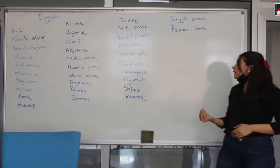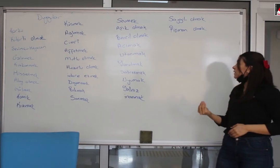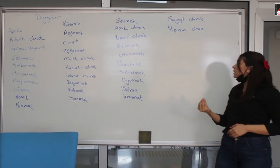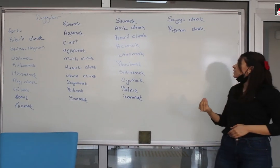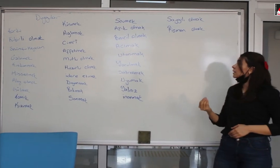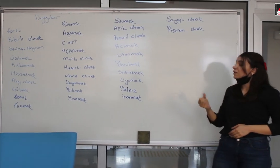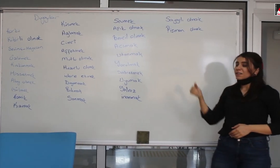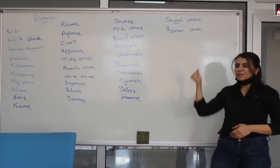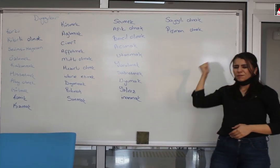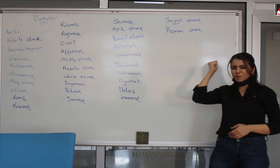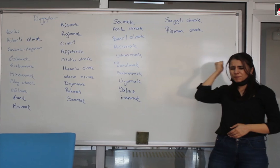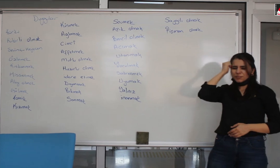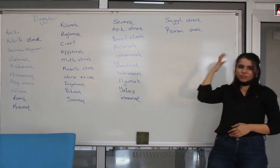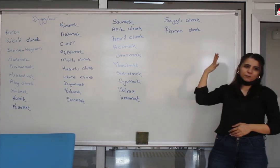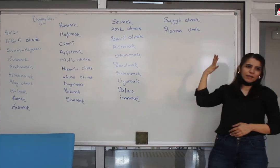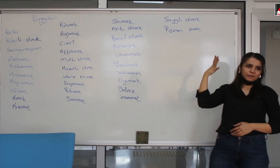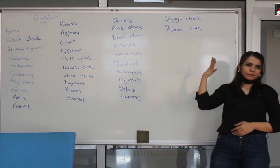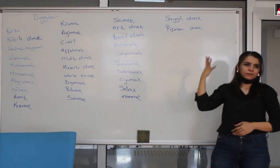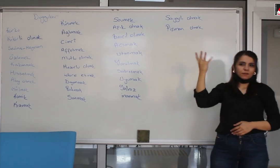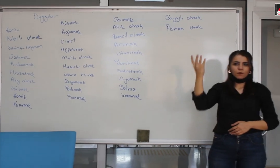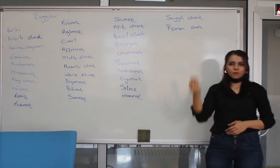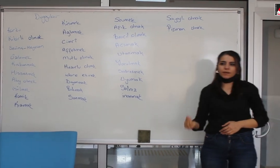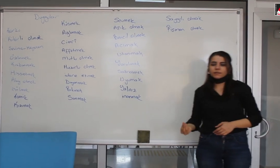olmak, pişman olmak.